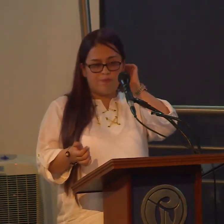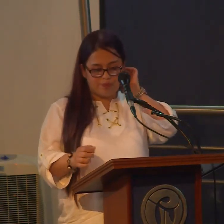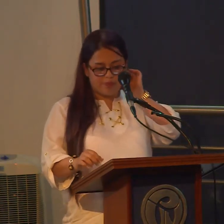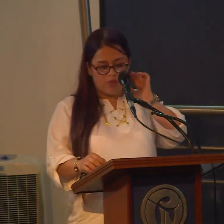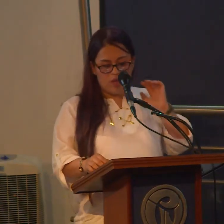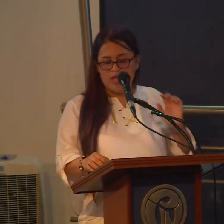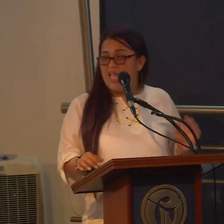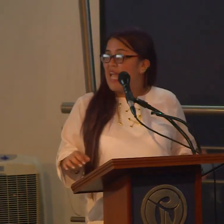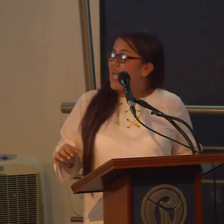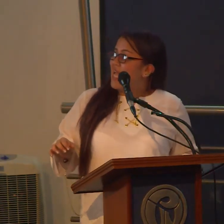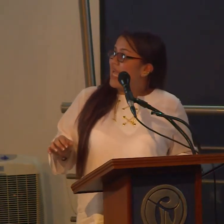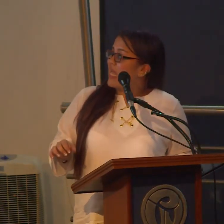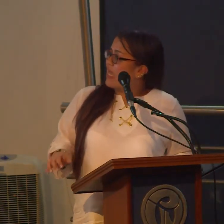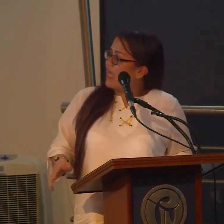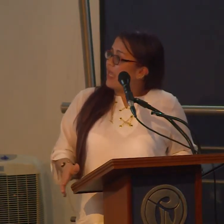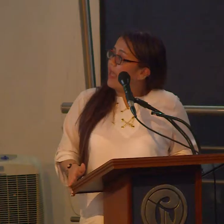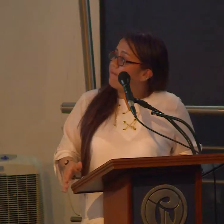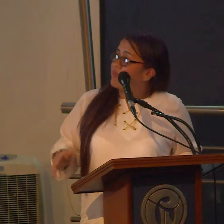conocimiento.